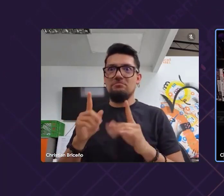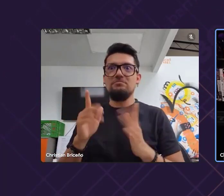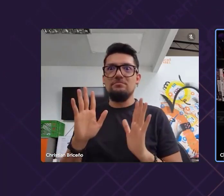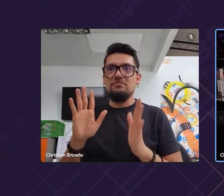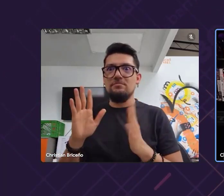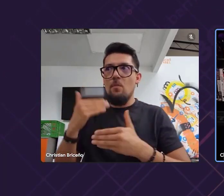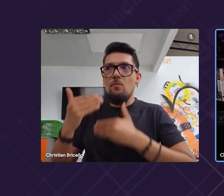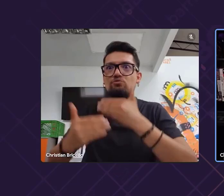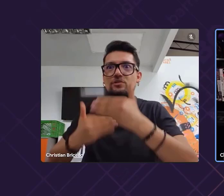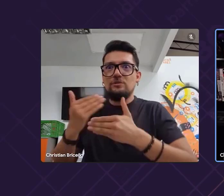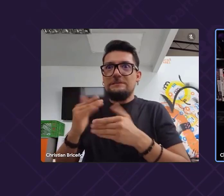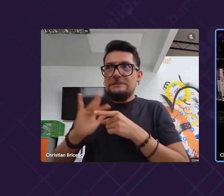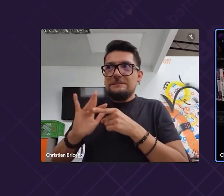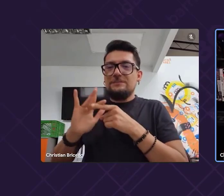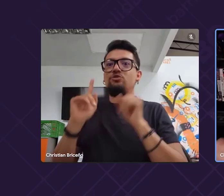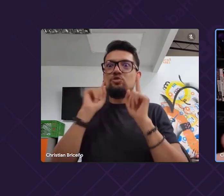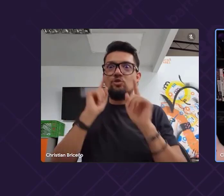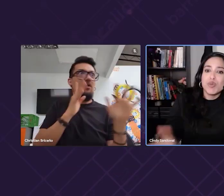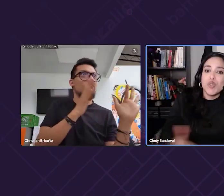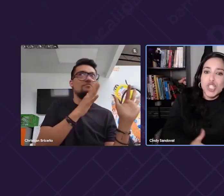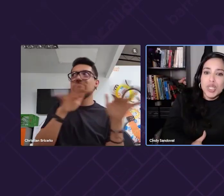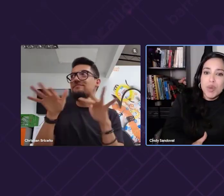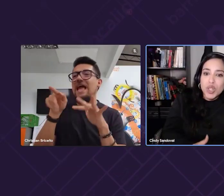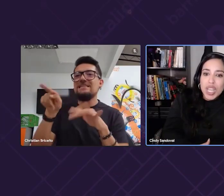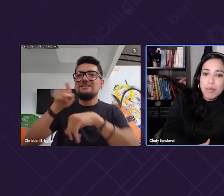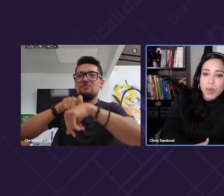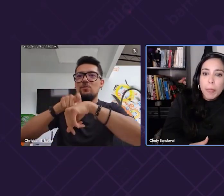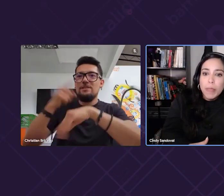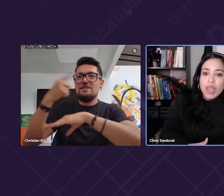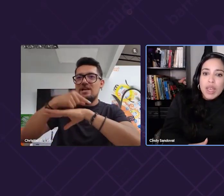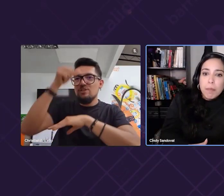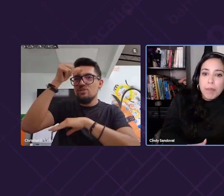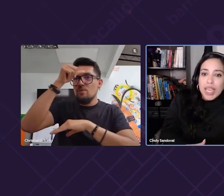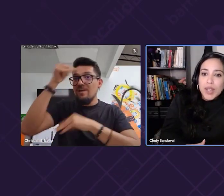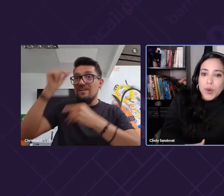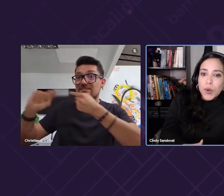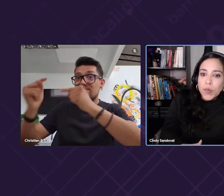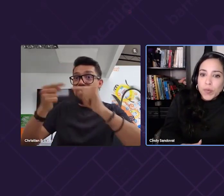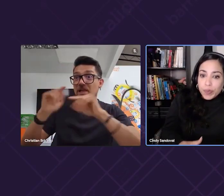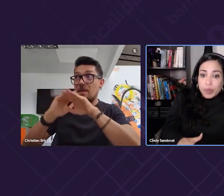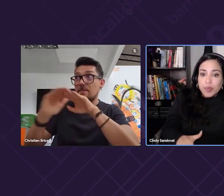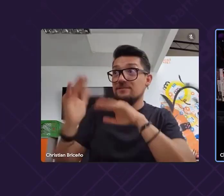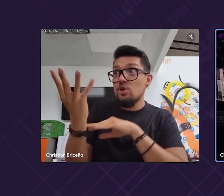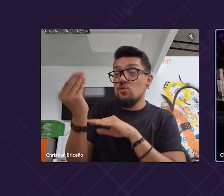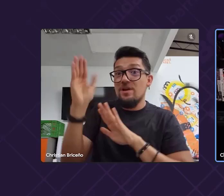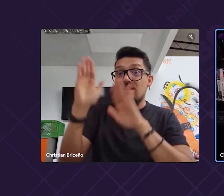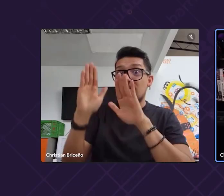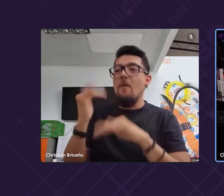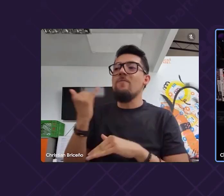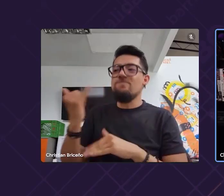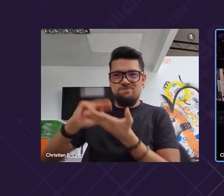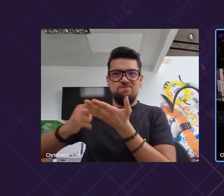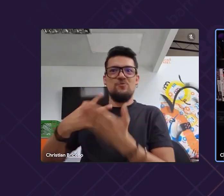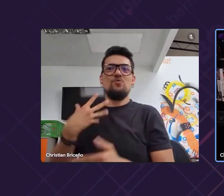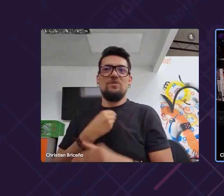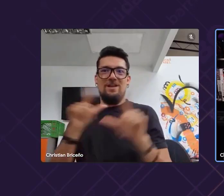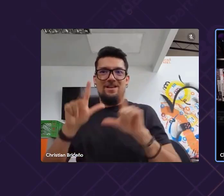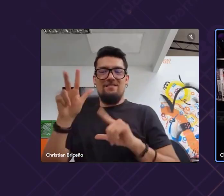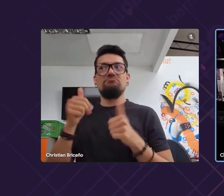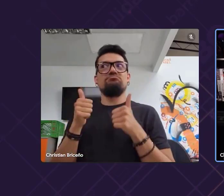para los intérpretes que asumen ese reto, sobre todo cuando es muchísimo tiempo, pero me pasó